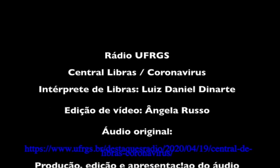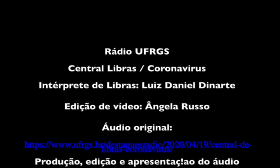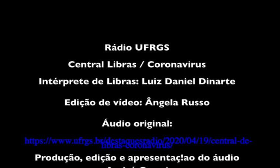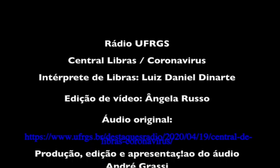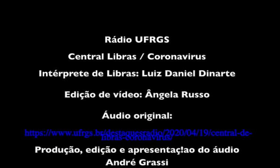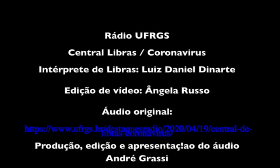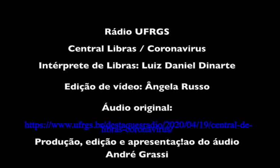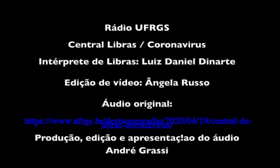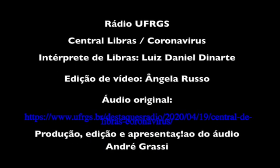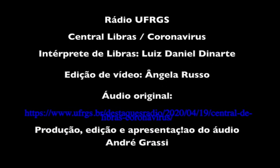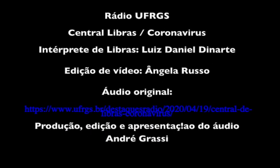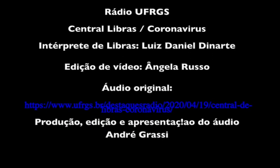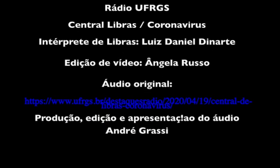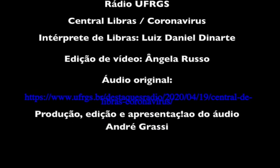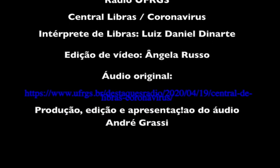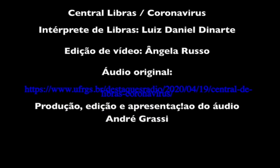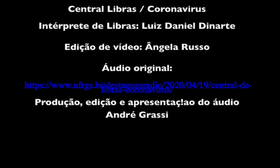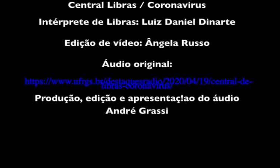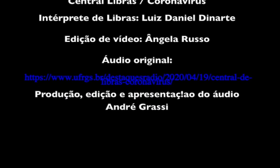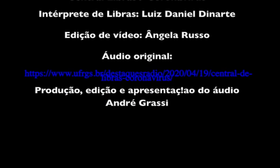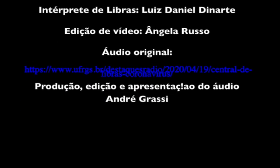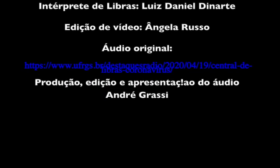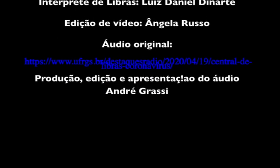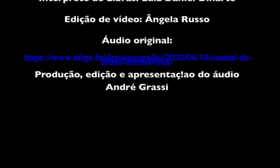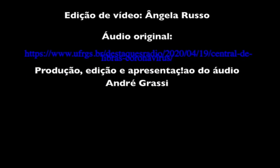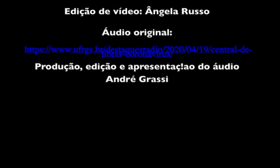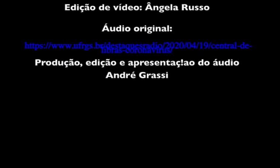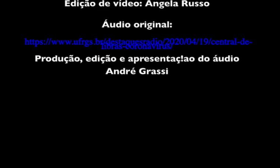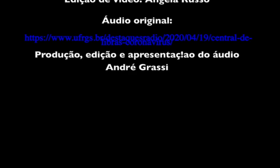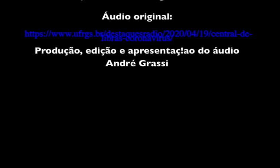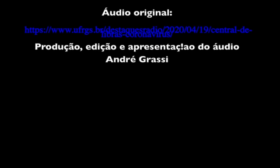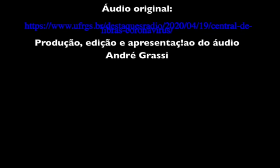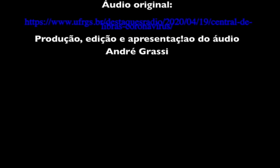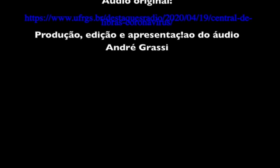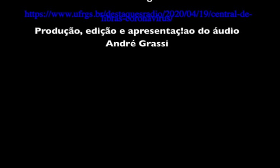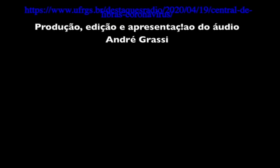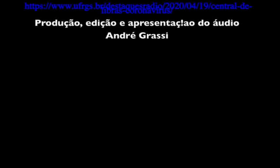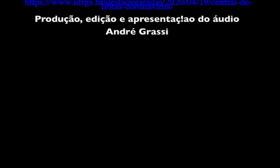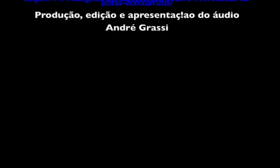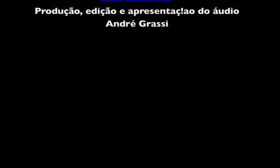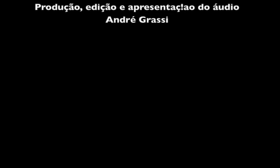apresentação de André Grassi para a Rádio da Universidade.